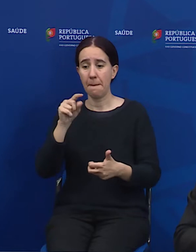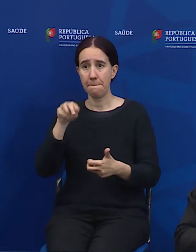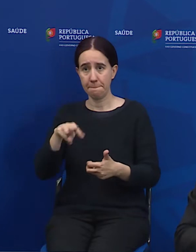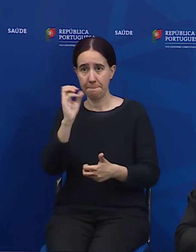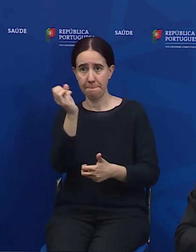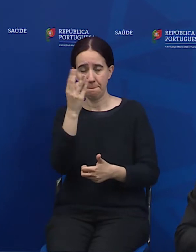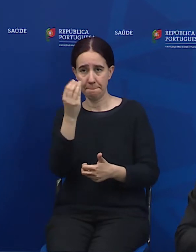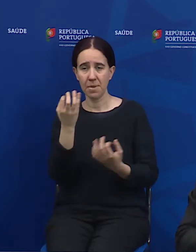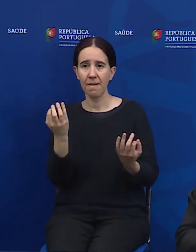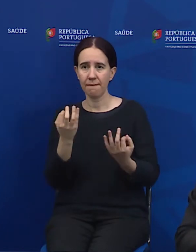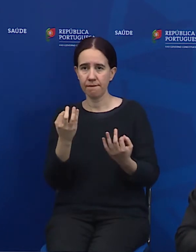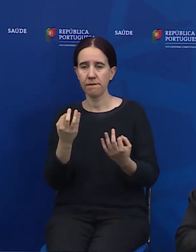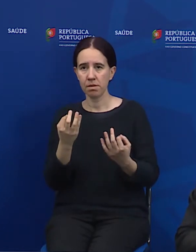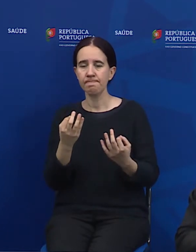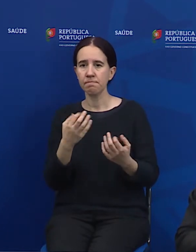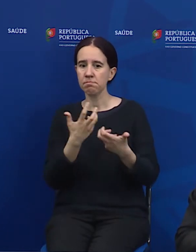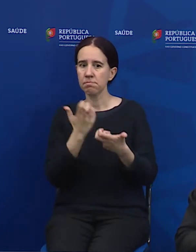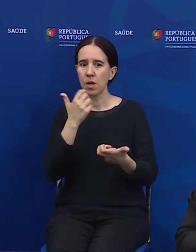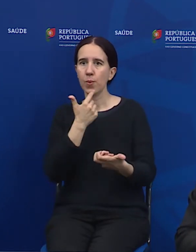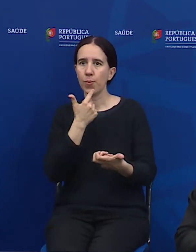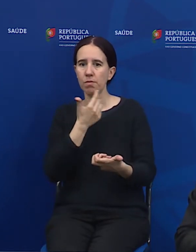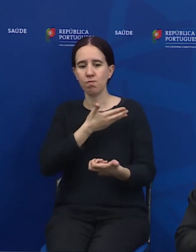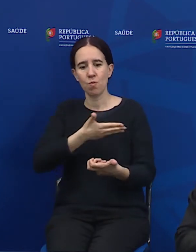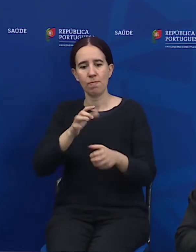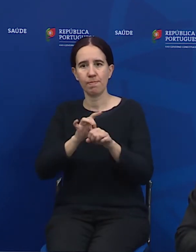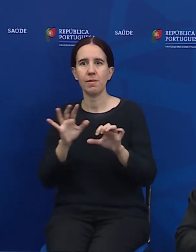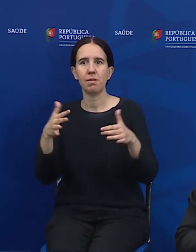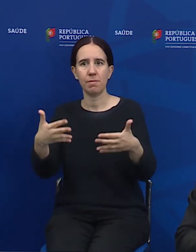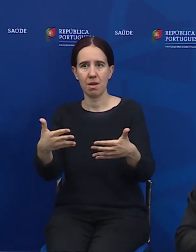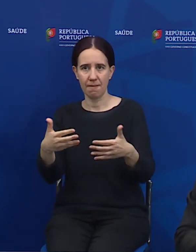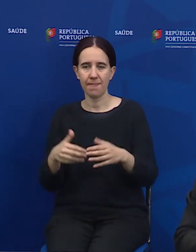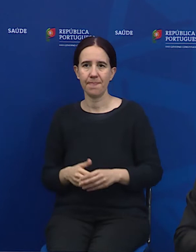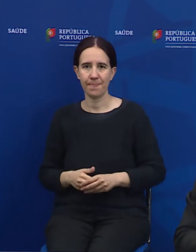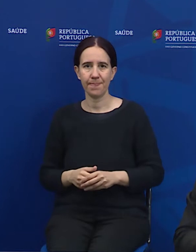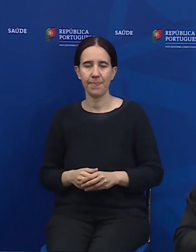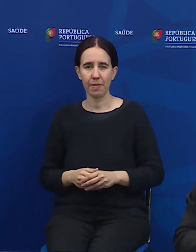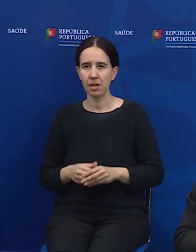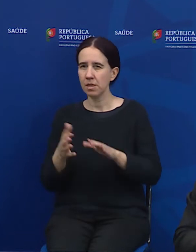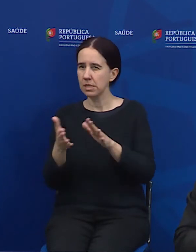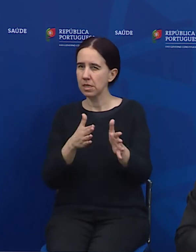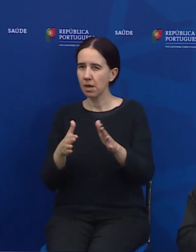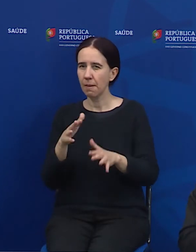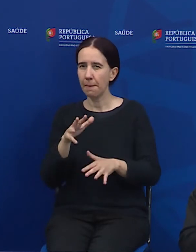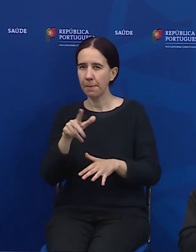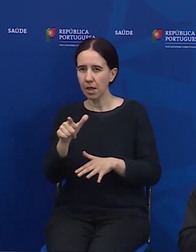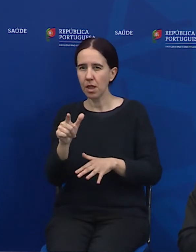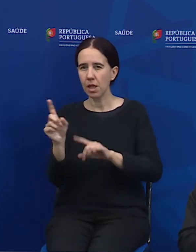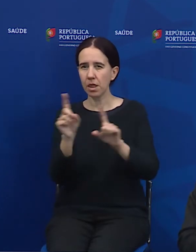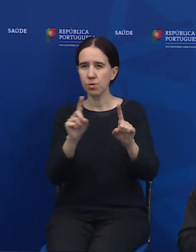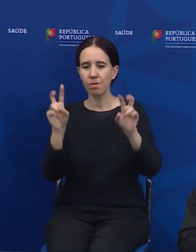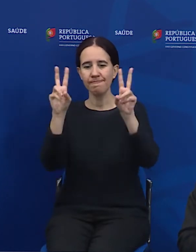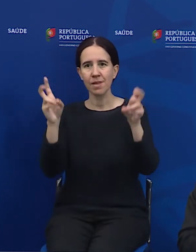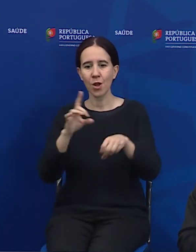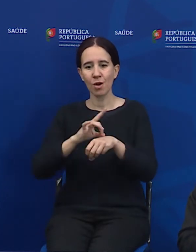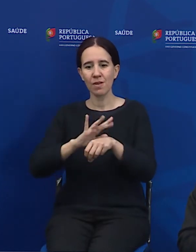que tem tido um papel preponderante nesta pandemia e fez cerca de mil transportes no